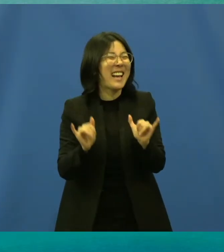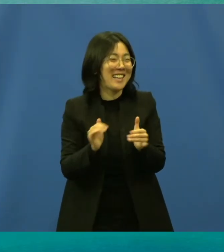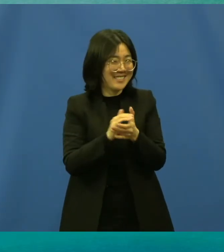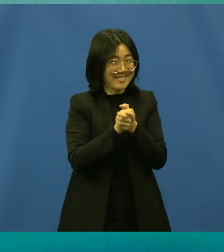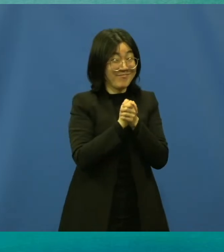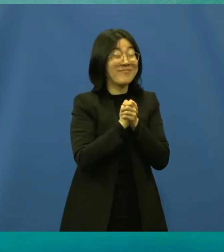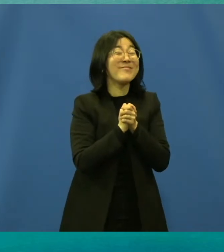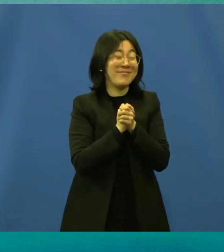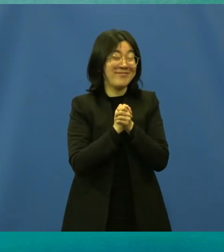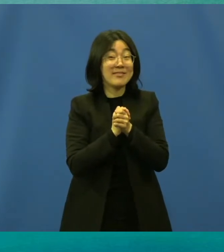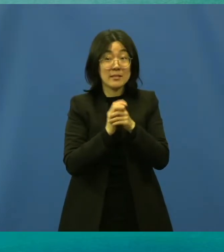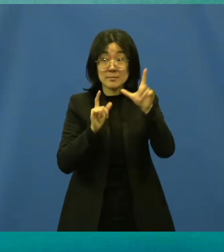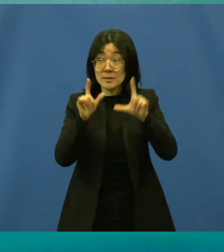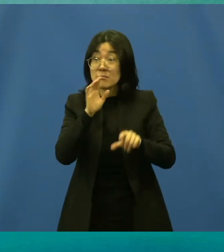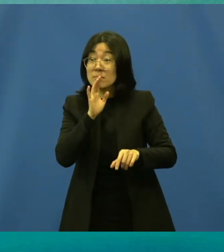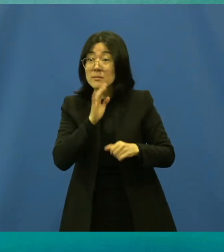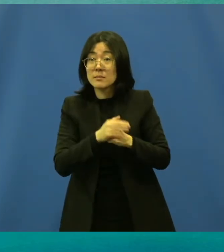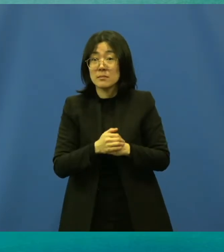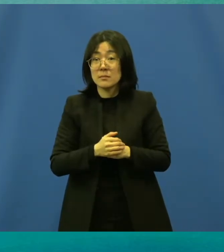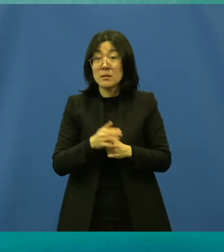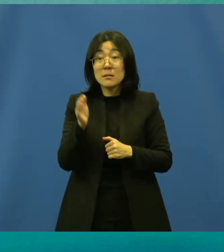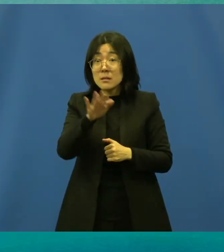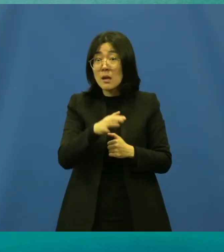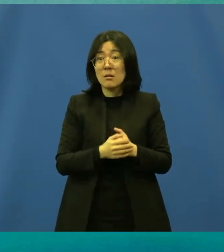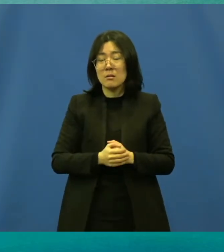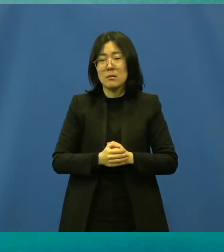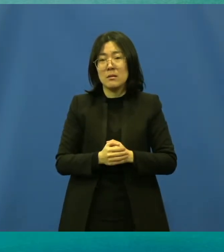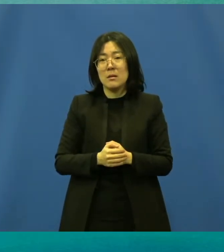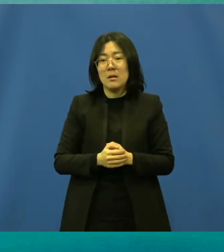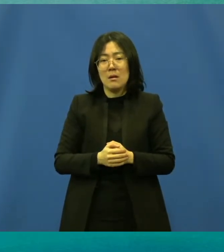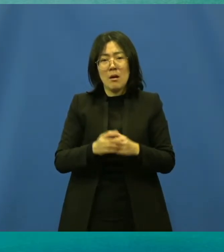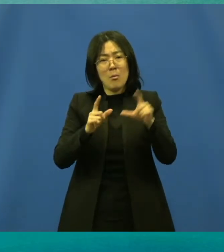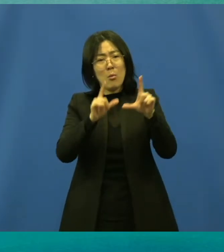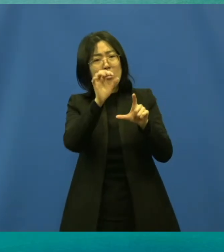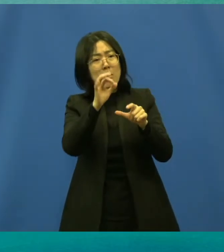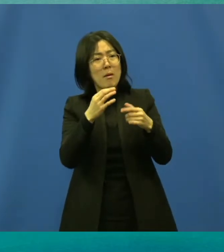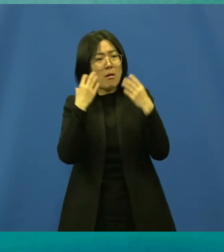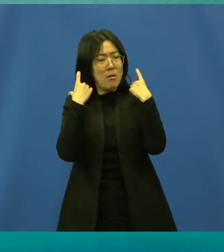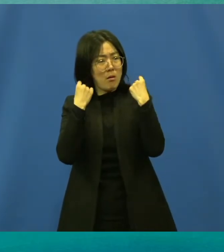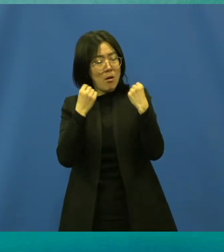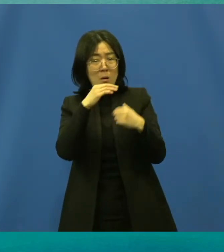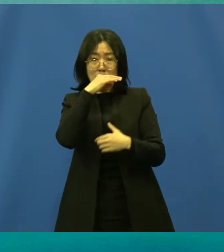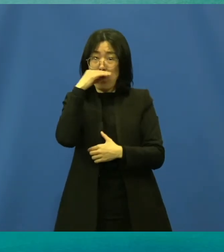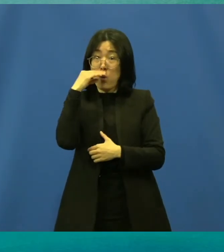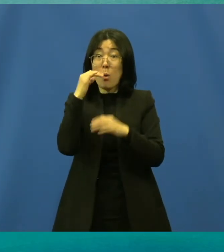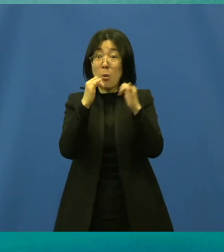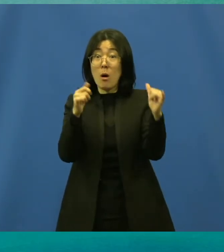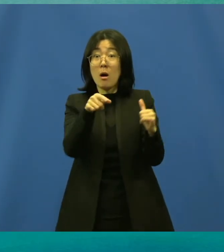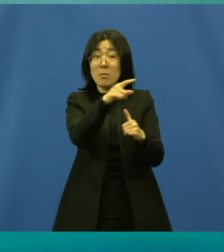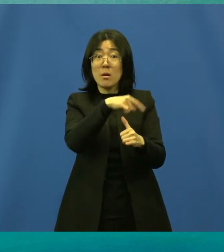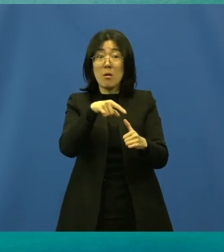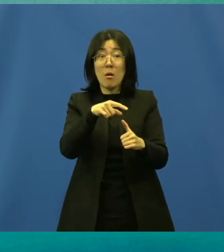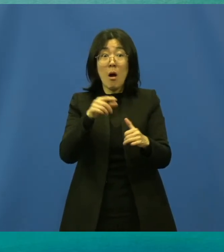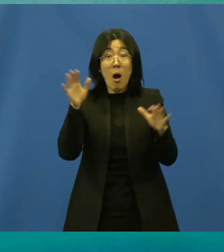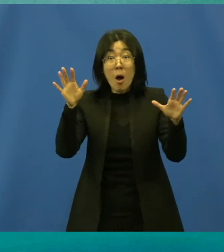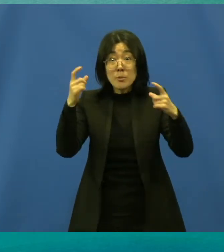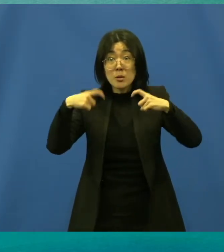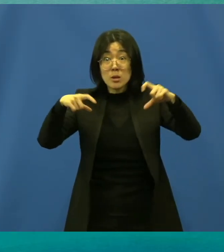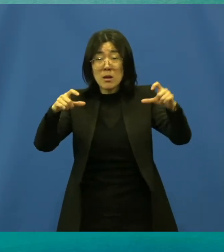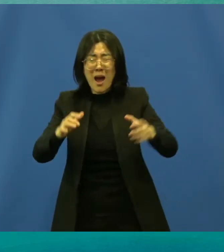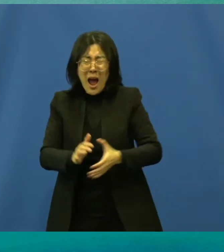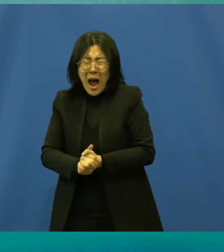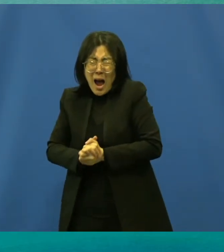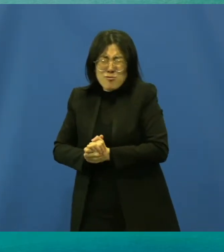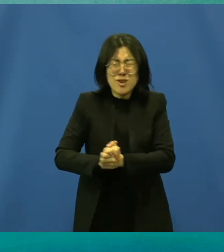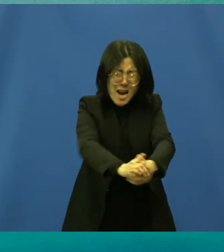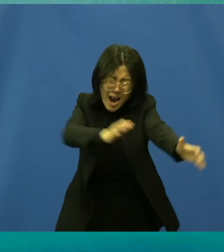근데요, 어떤 때는 그렇게 얌전하던 분이 소리를 지르는 거예요. 부르짖는